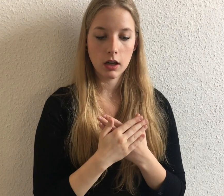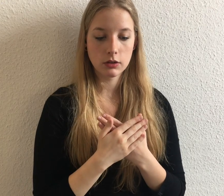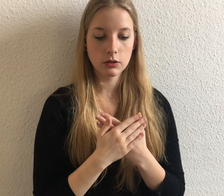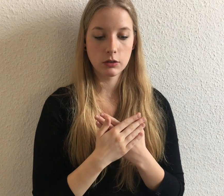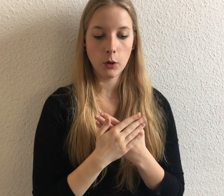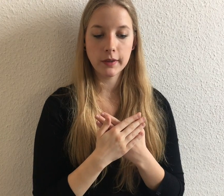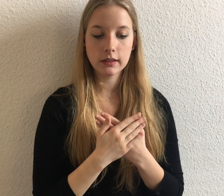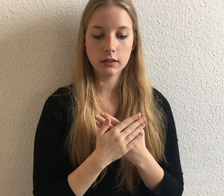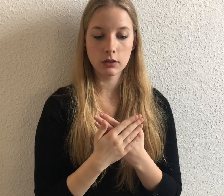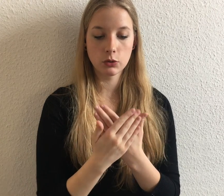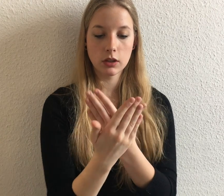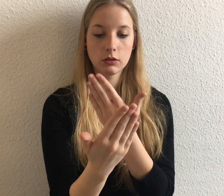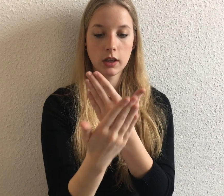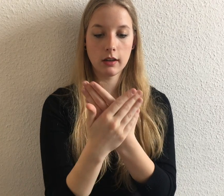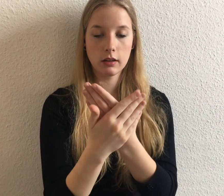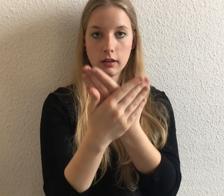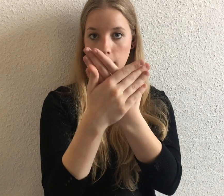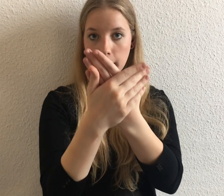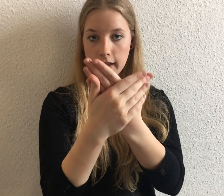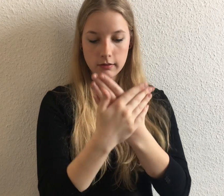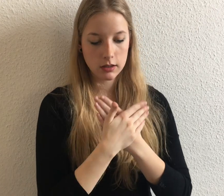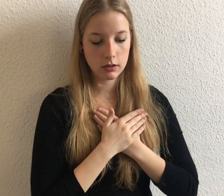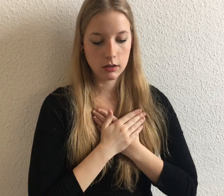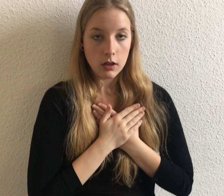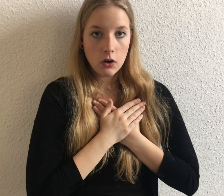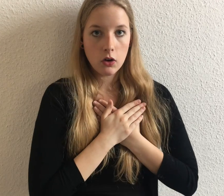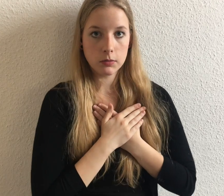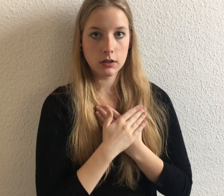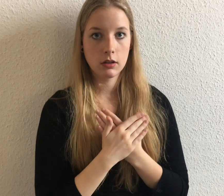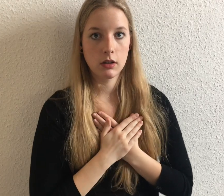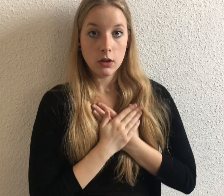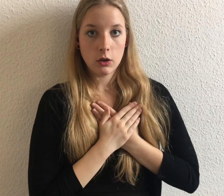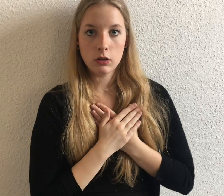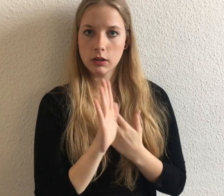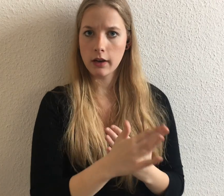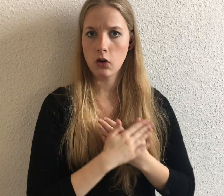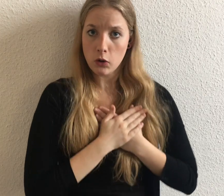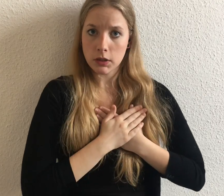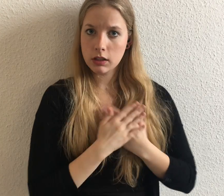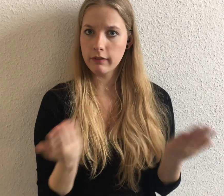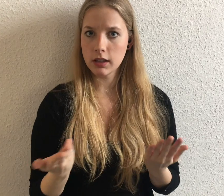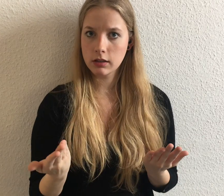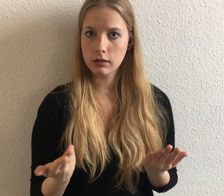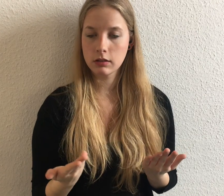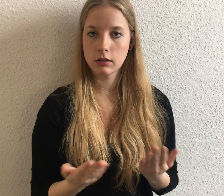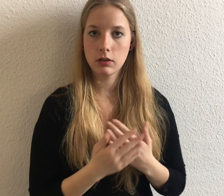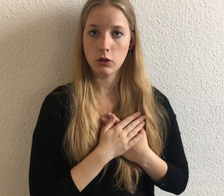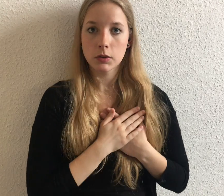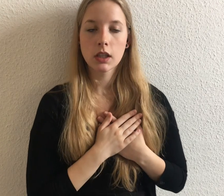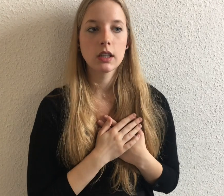Also Hobbys ist halt so, dass du deine beiden Handfläche Hobbys. Deine Hobbys, was? Hobbys?